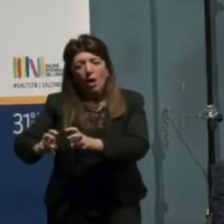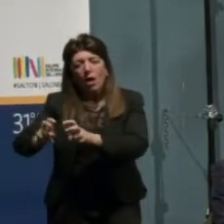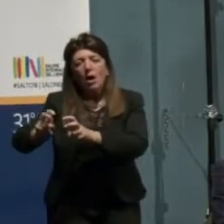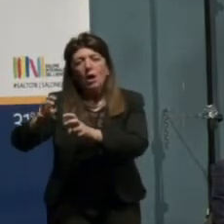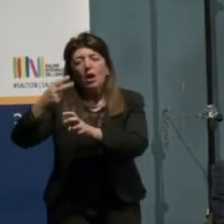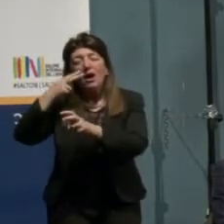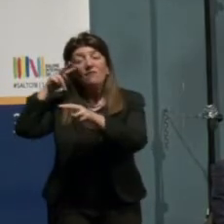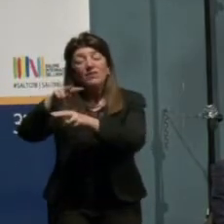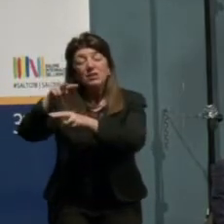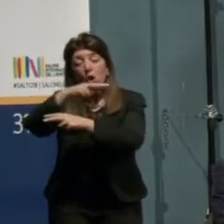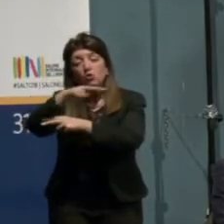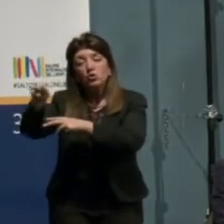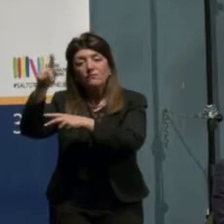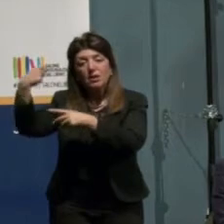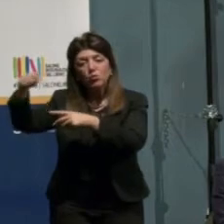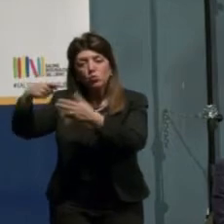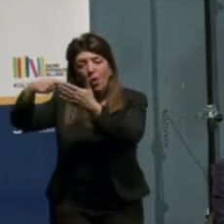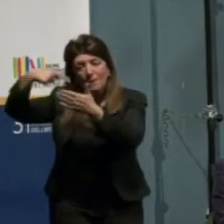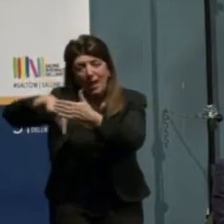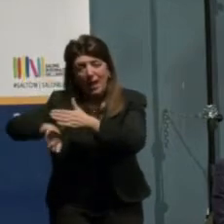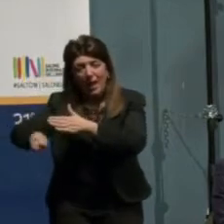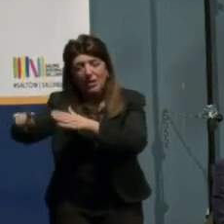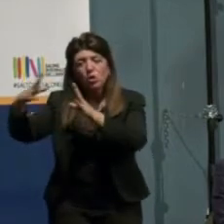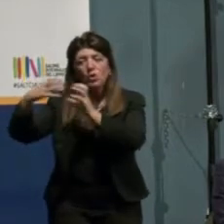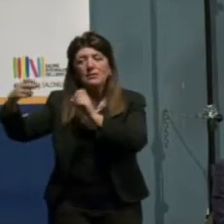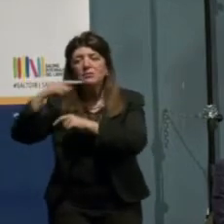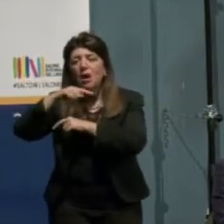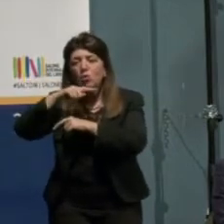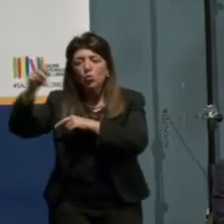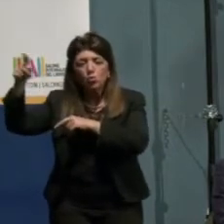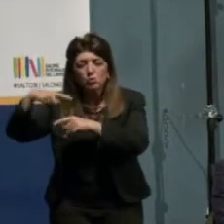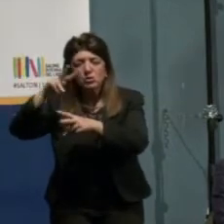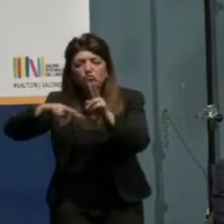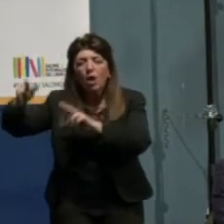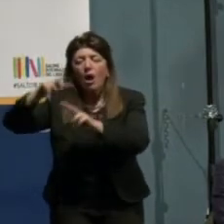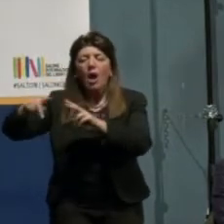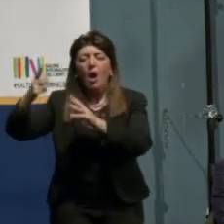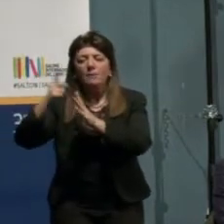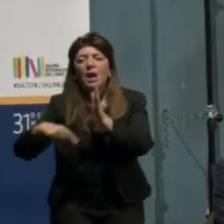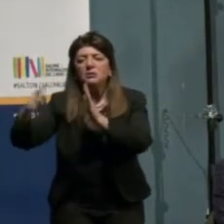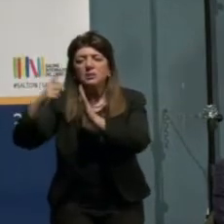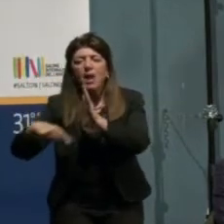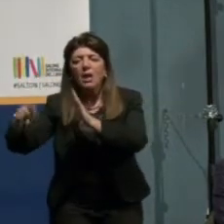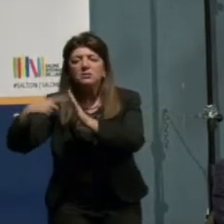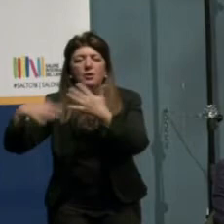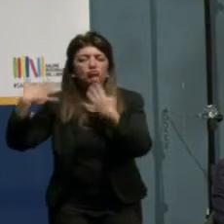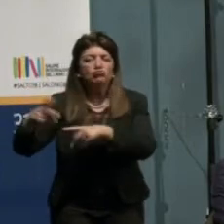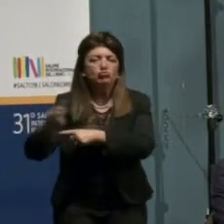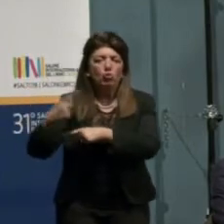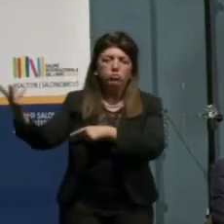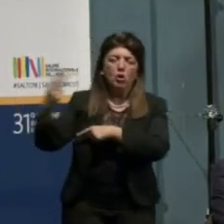sorveglianza alla metropolitana sono passati tanti tanti mesi e da subito ci avevano detto guardate che